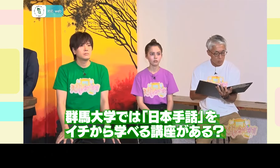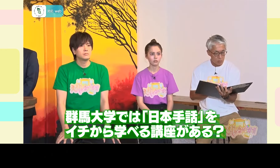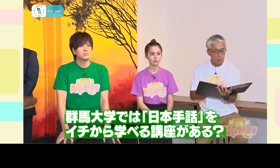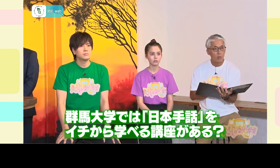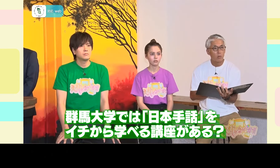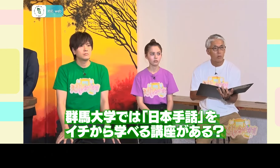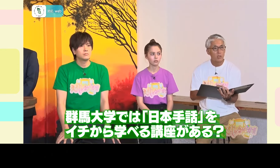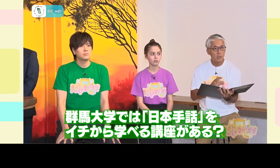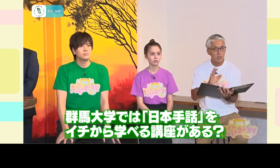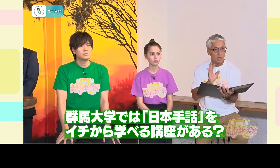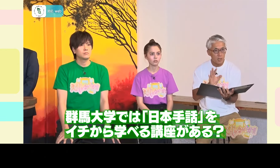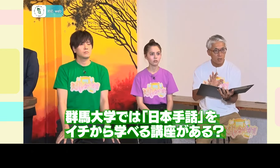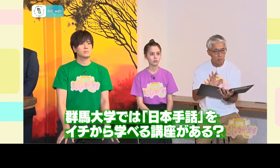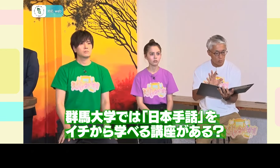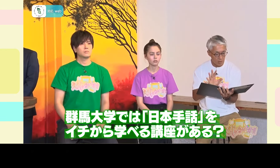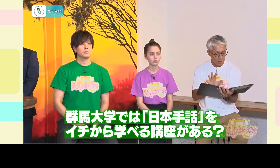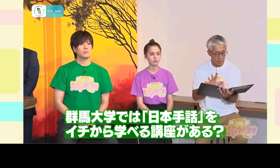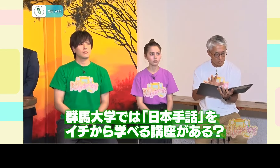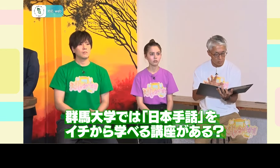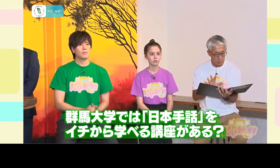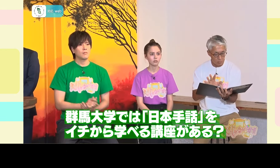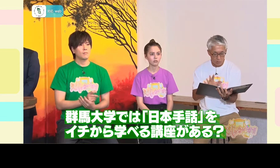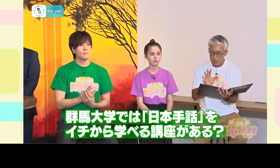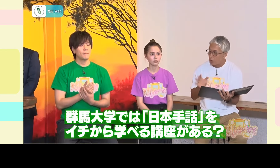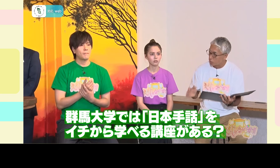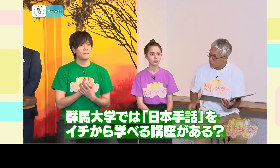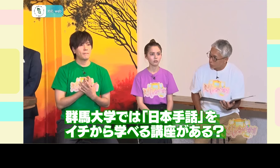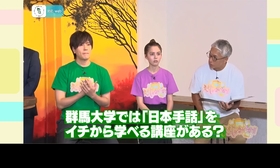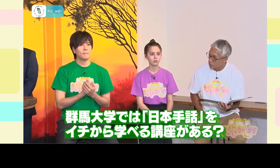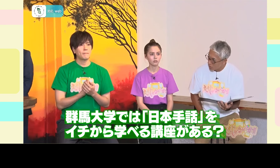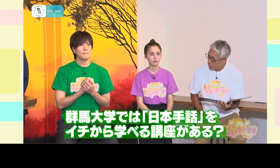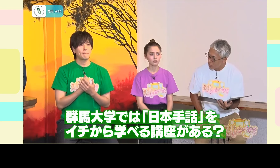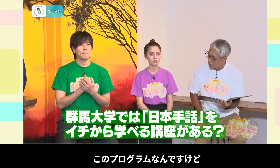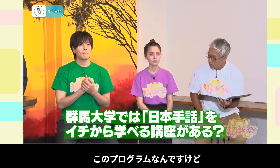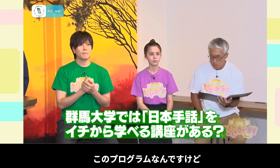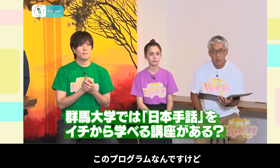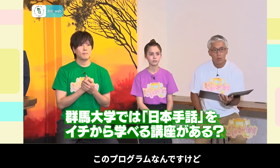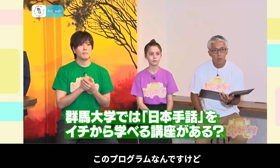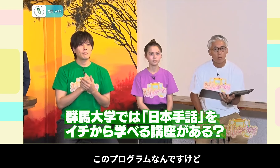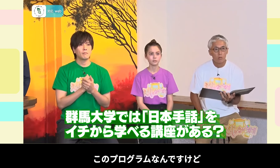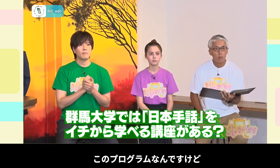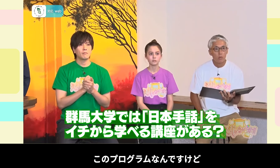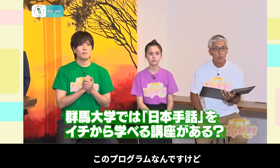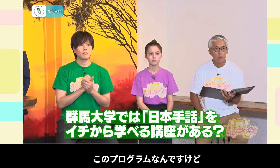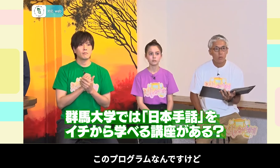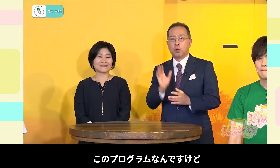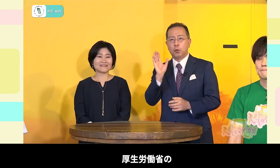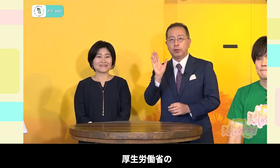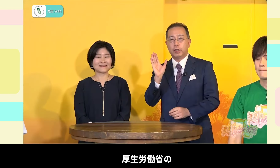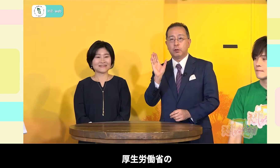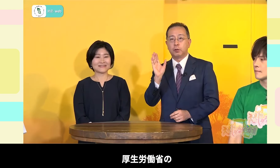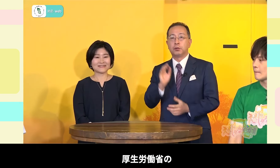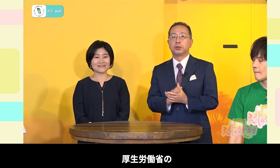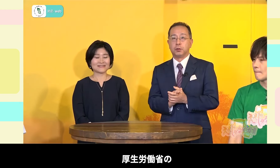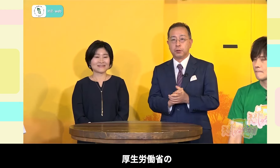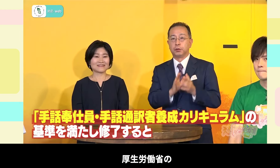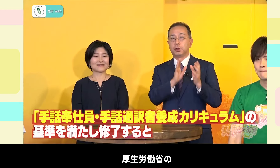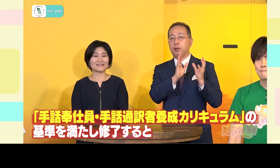手話を一からこう学べる講座があるということなんですよね。 このプログラムなんですけれども、厚生労働省の手話